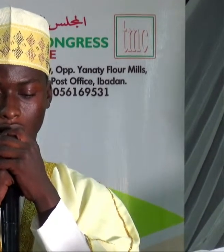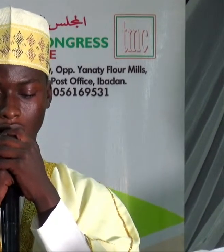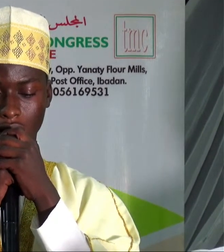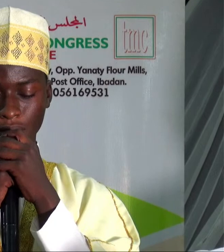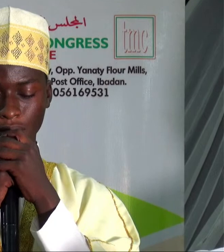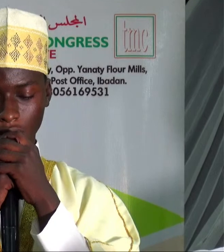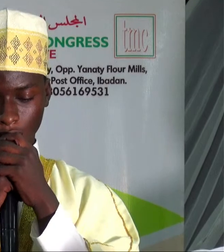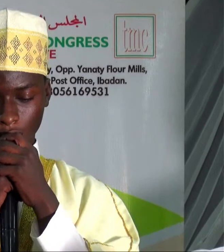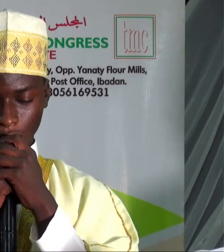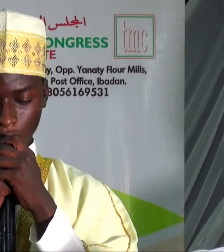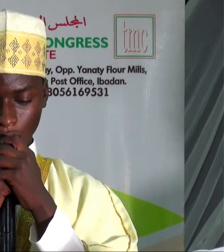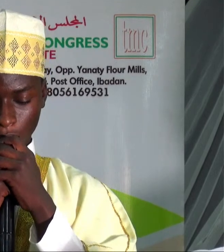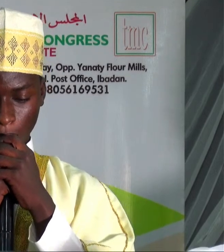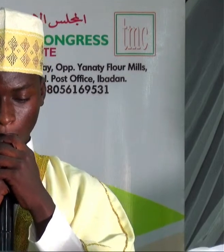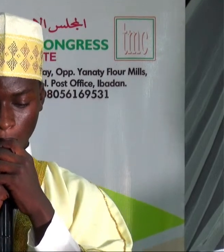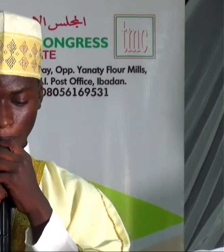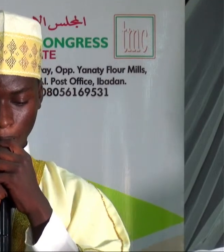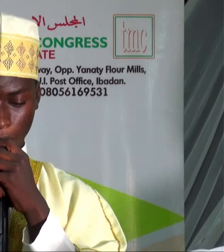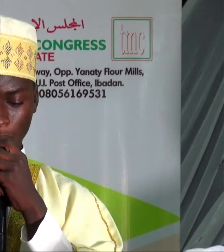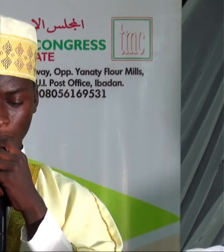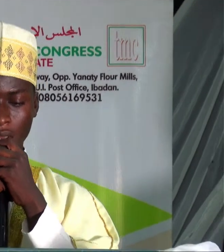الرحيم